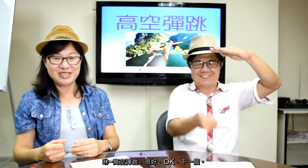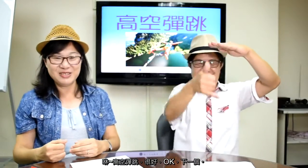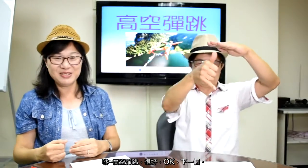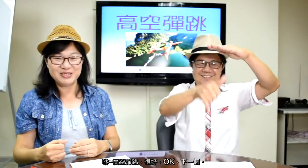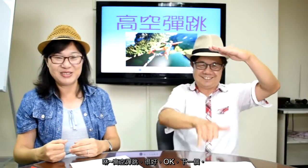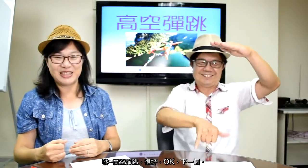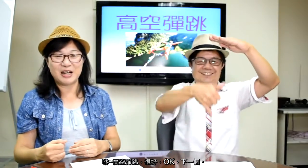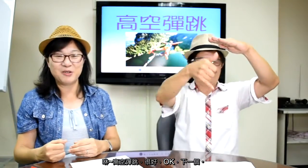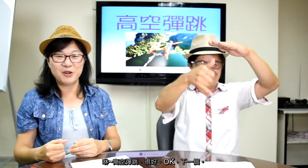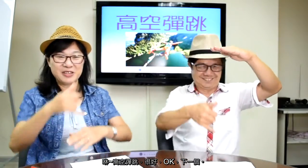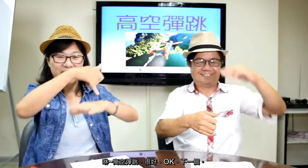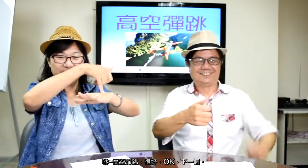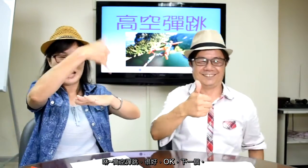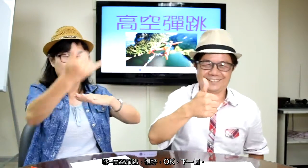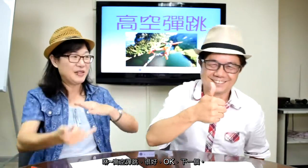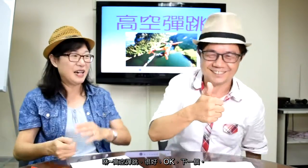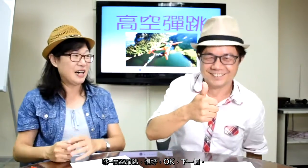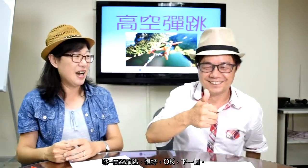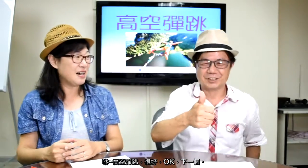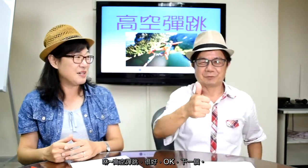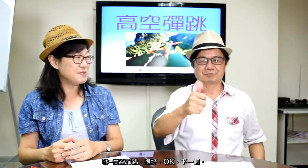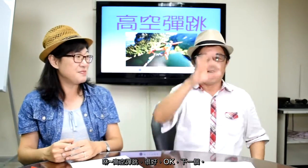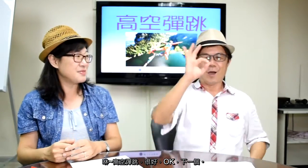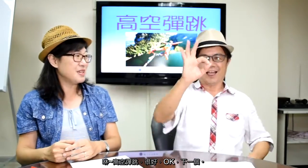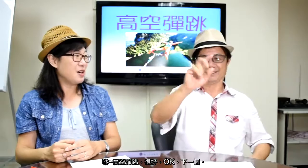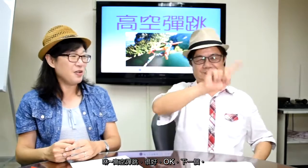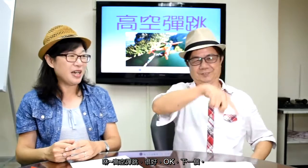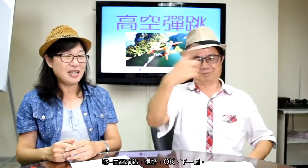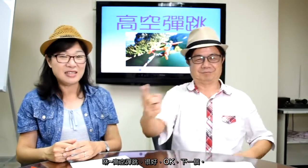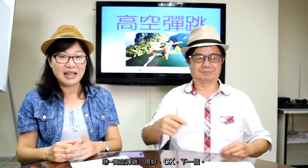咻，对，高空弹跳很好。OK， 下一个。